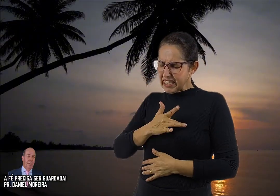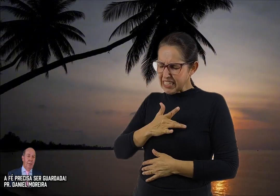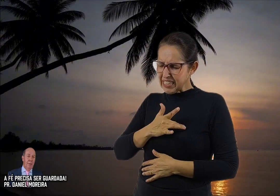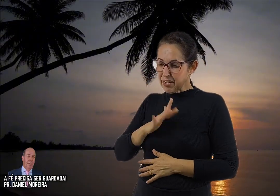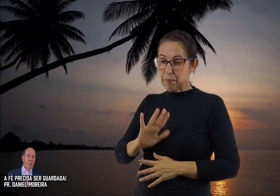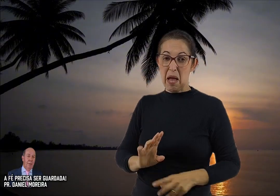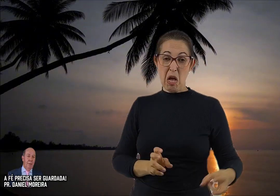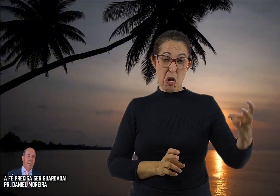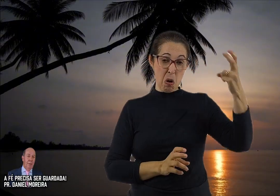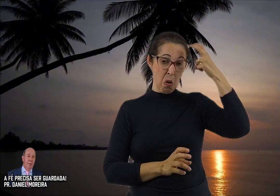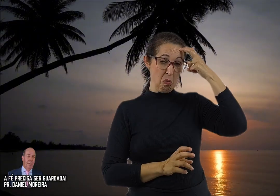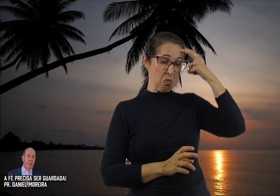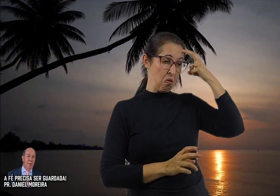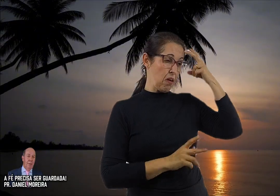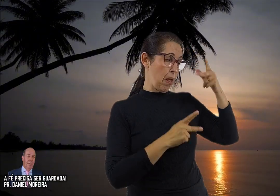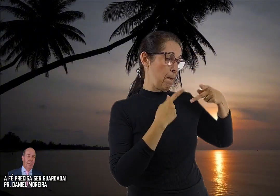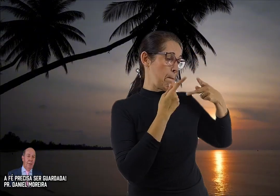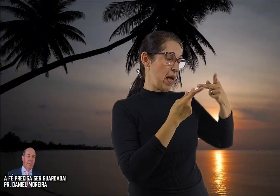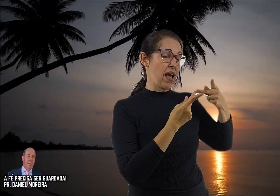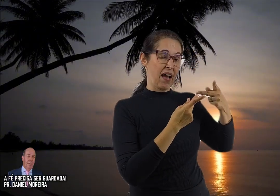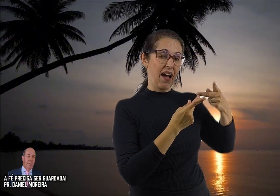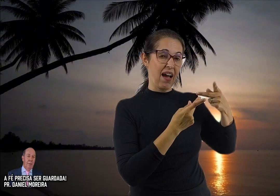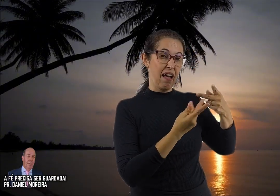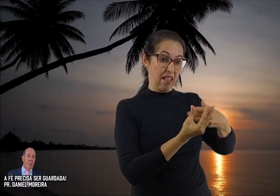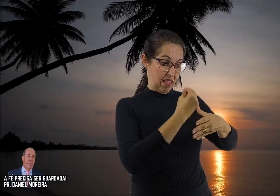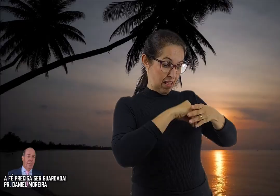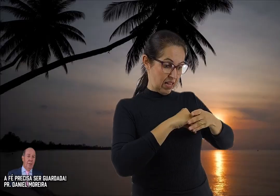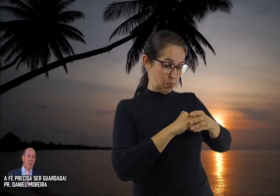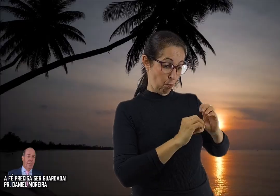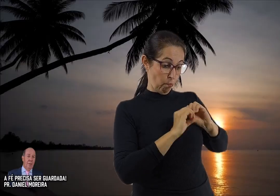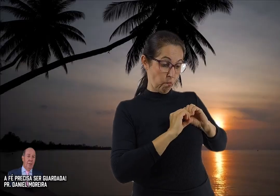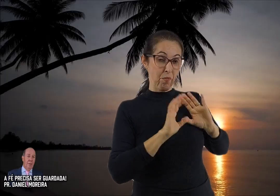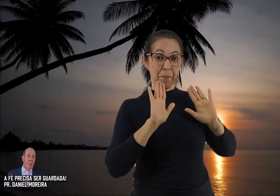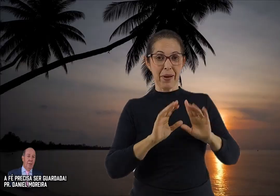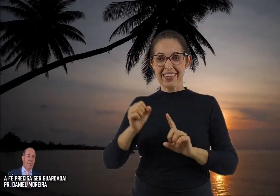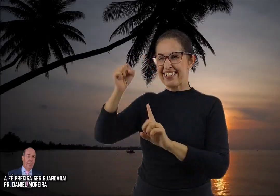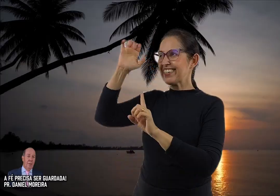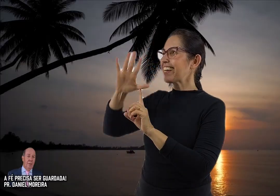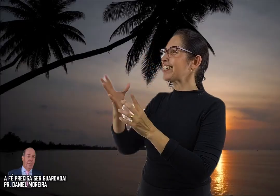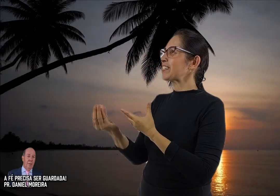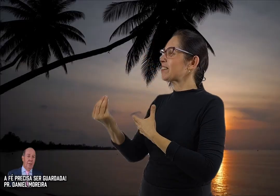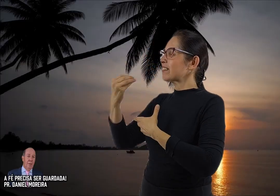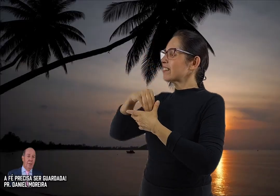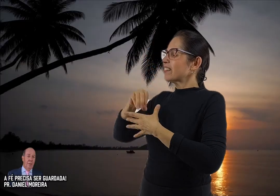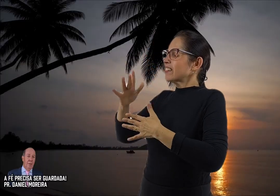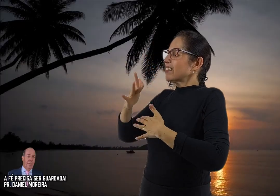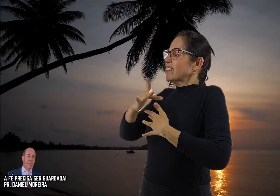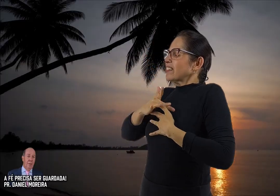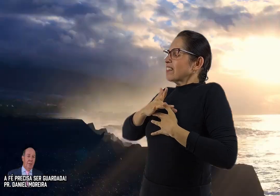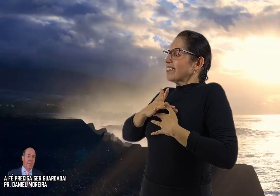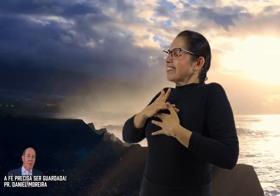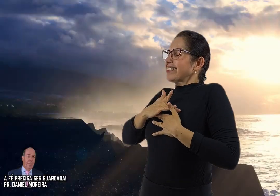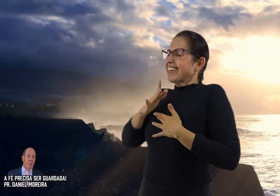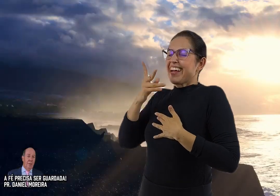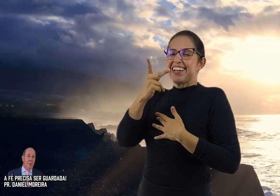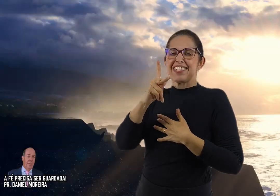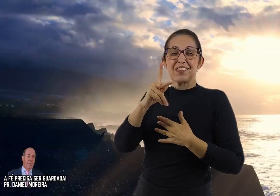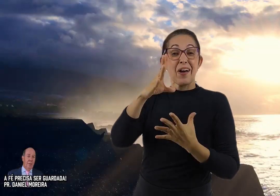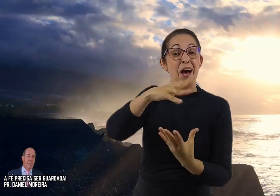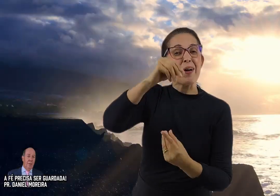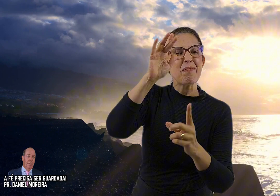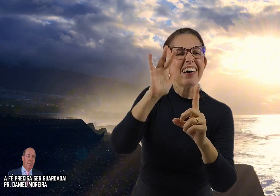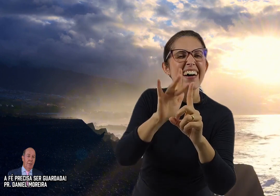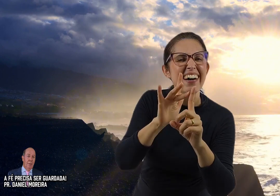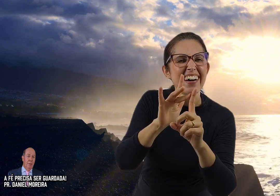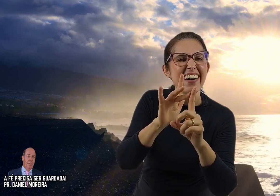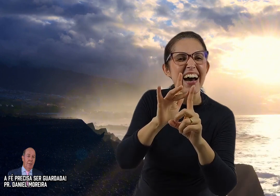Cultura e eloquência toca intelecto, mas graça de Deus toca a alma. Se a sua alma está tocada aqui nesta noite,